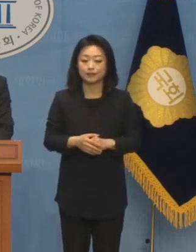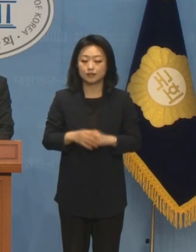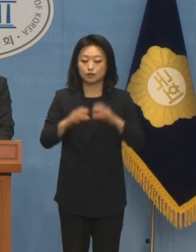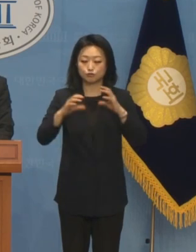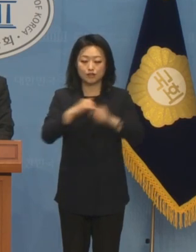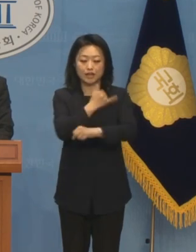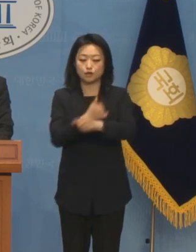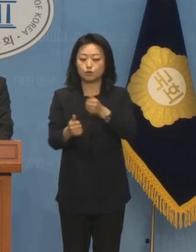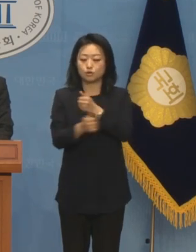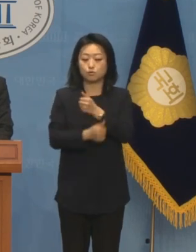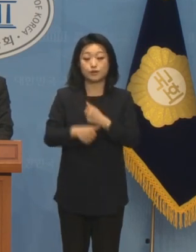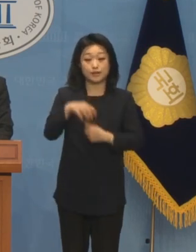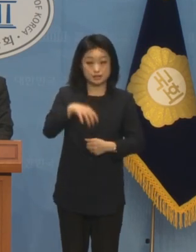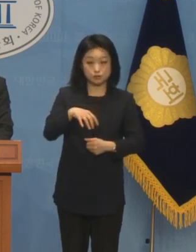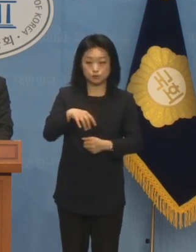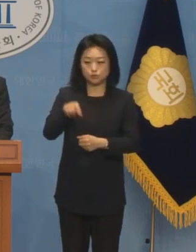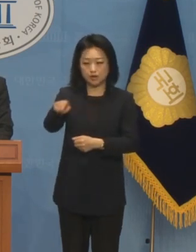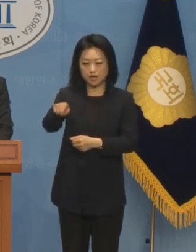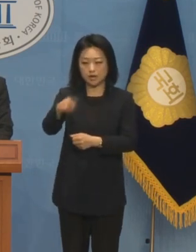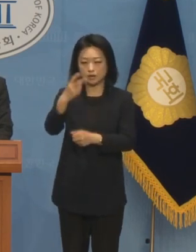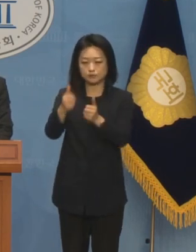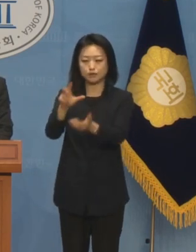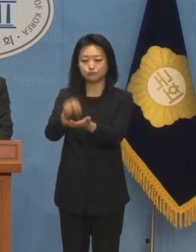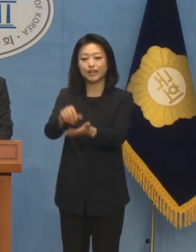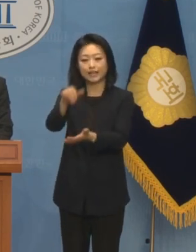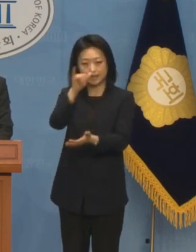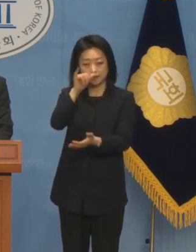국가인권위원회도 이런 문제점을 지적해 왔습니다.